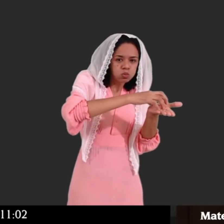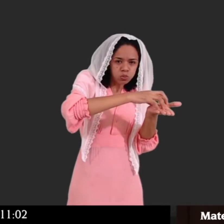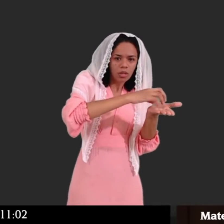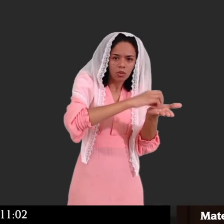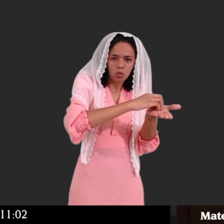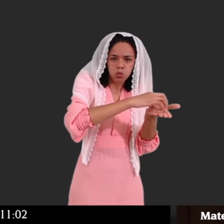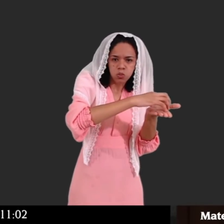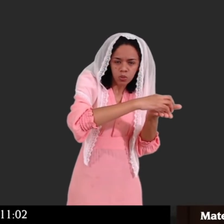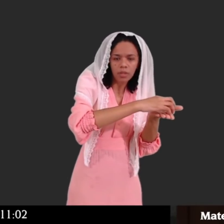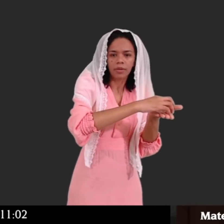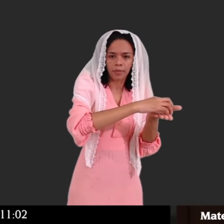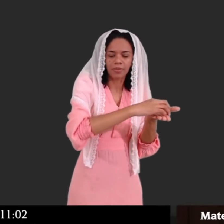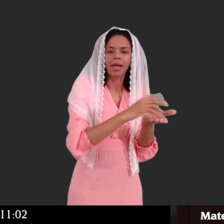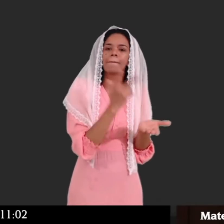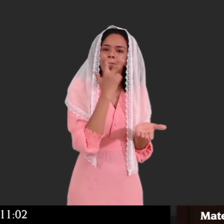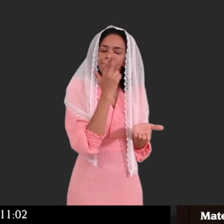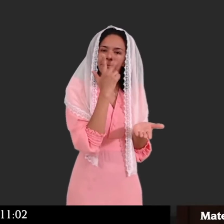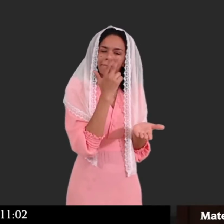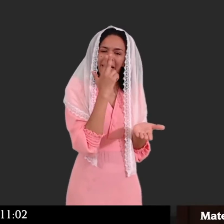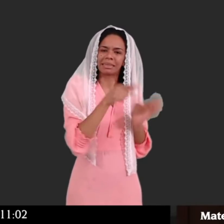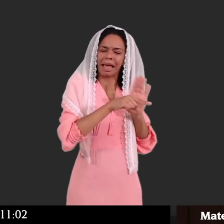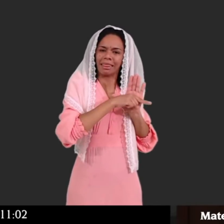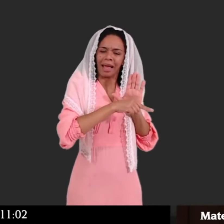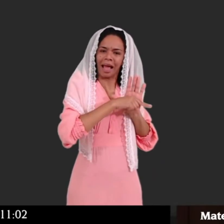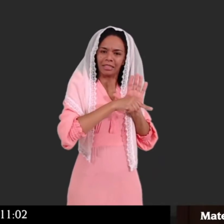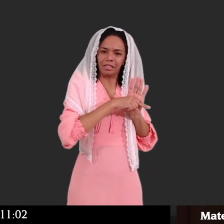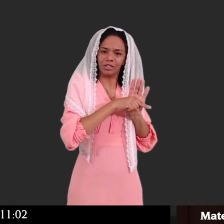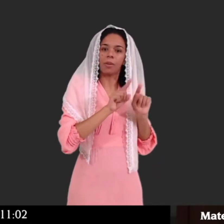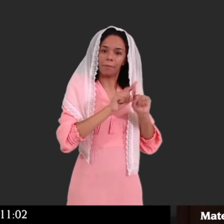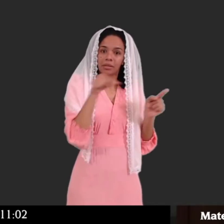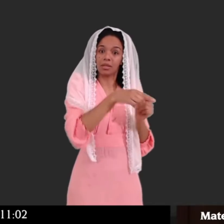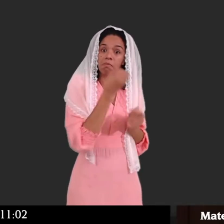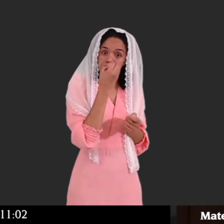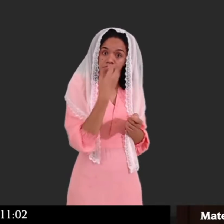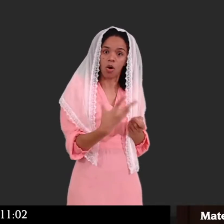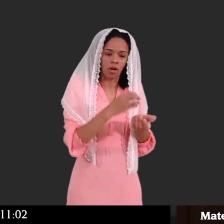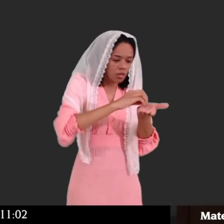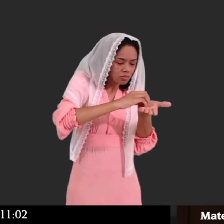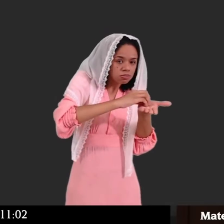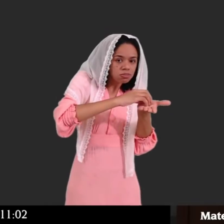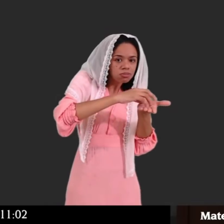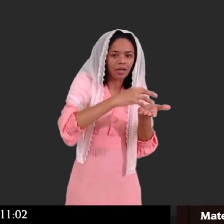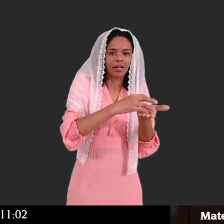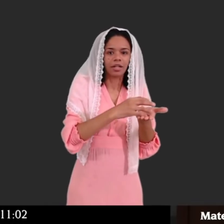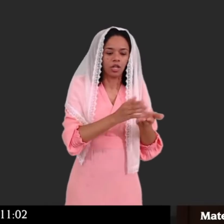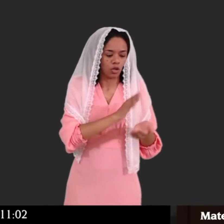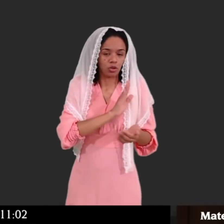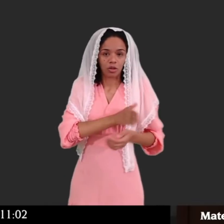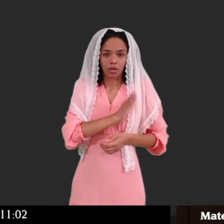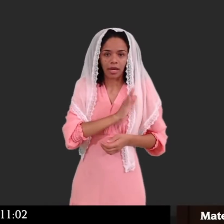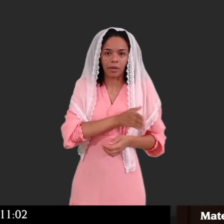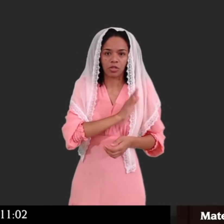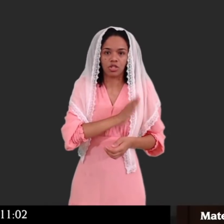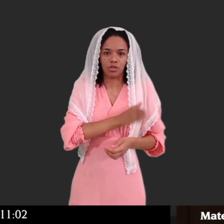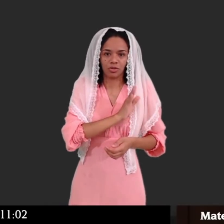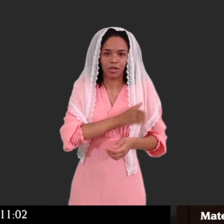porque fermento sempre tem uma conotação negativa, mas esse aqui não. Esse fermento entra no coração do crente,